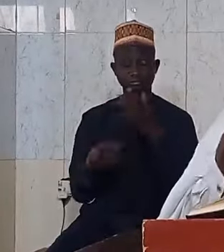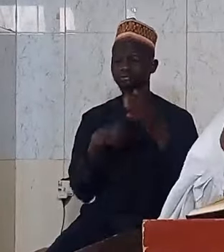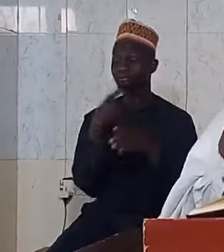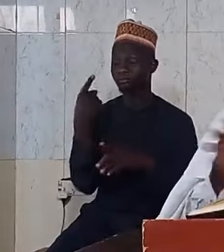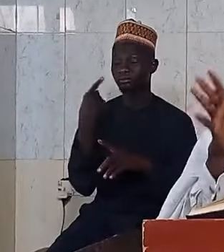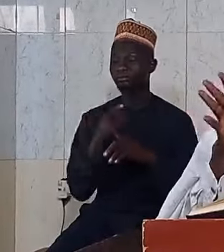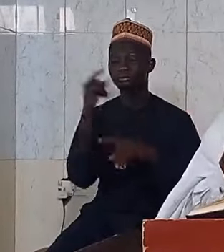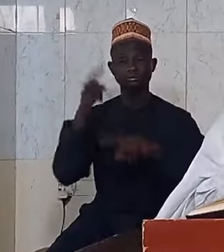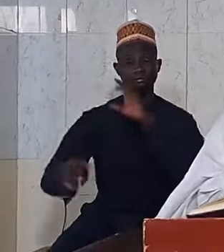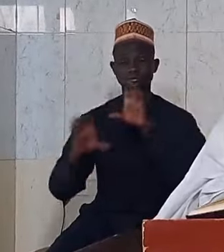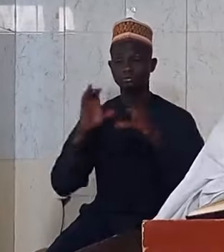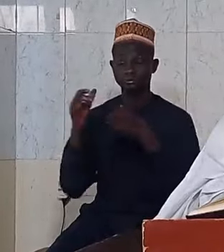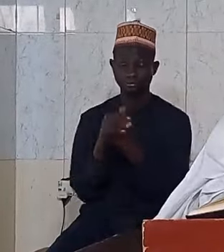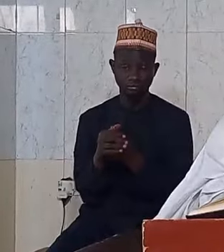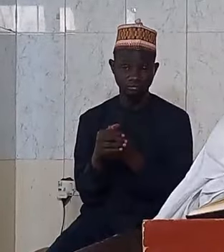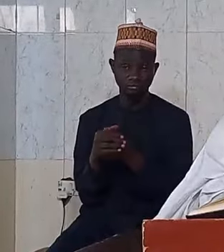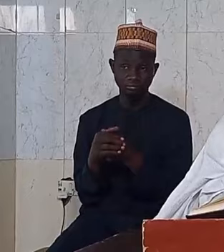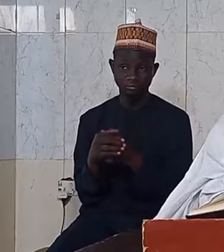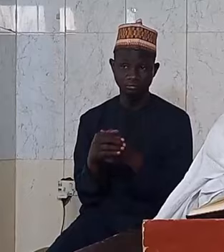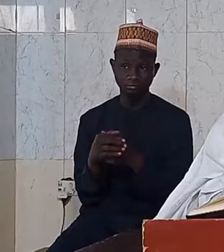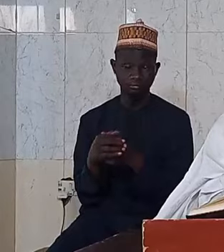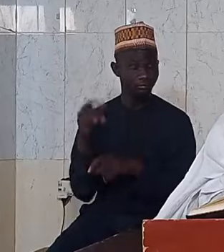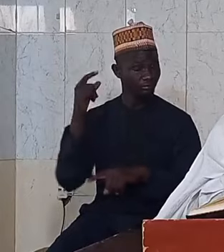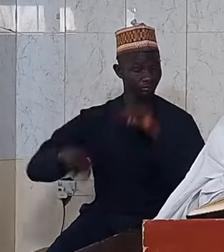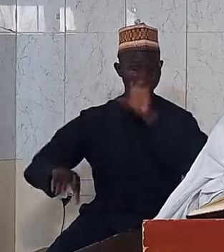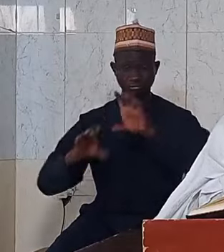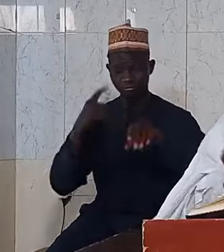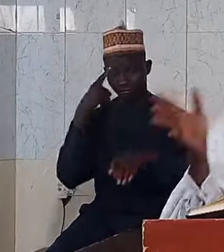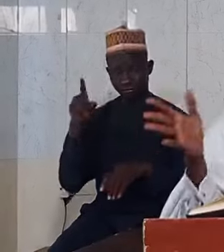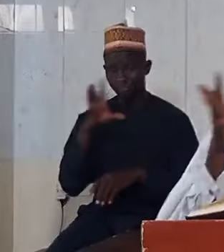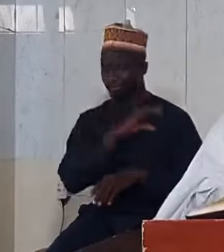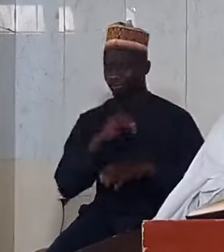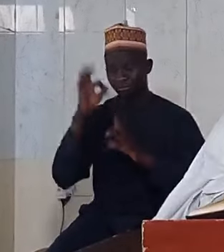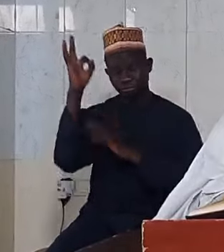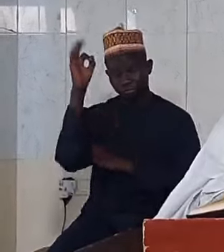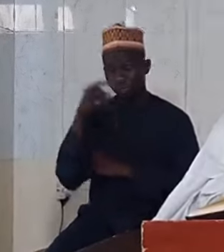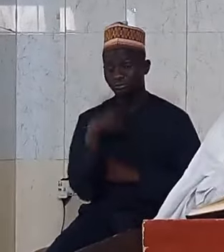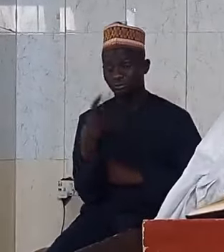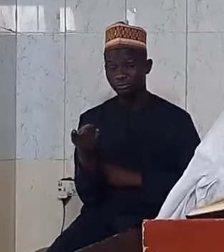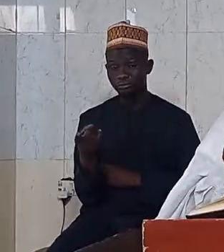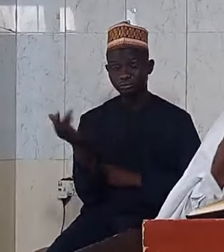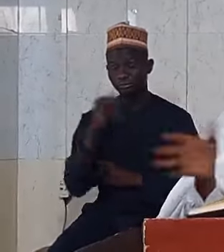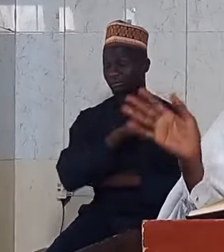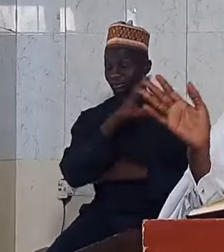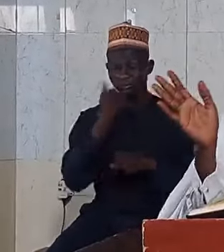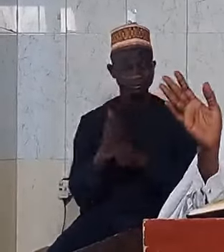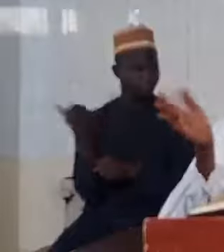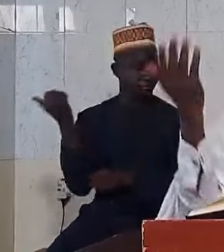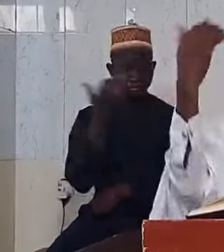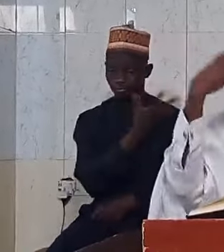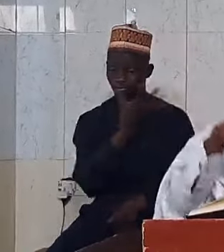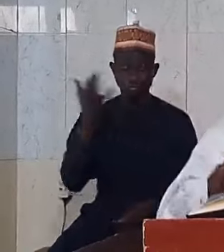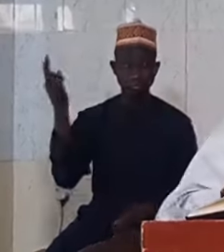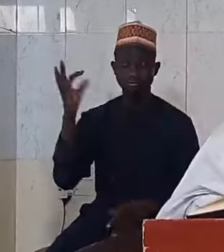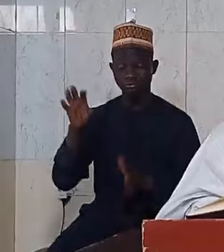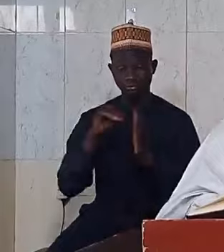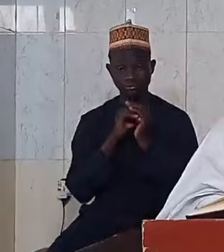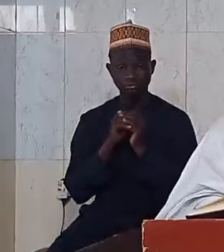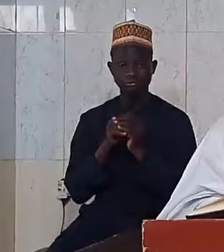so din ba za su iya ba ba za su iya ba kuma Allah ne ya faɗa ba su mallaki komai ba Allah ne ya